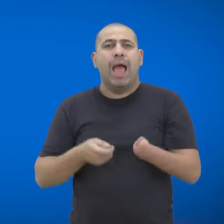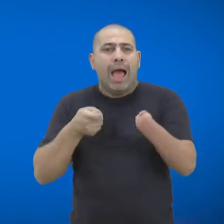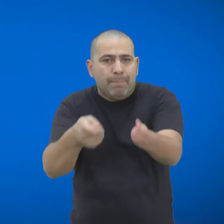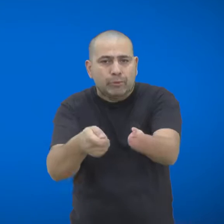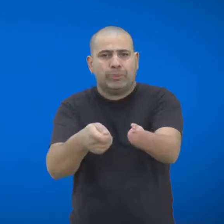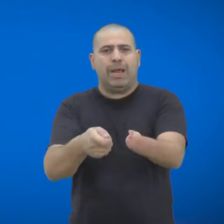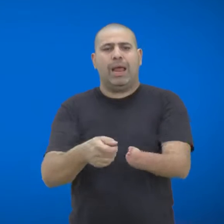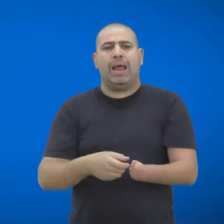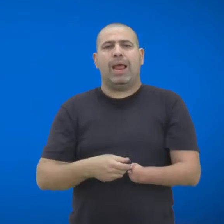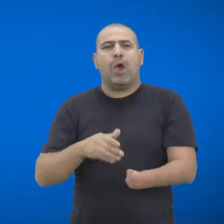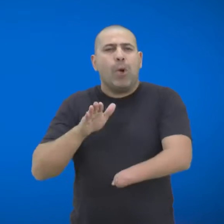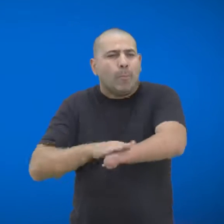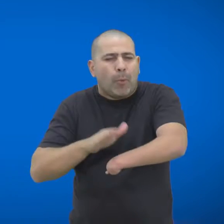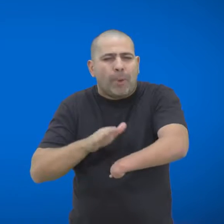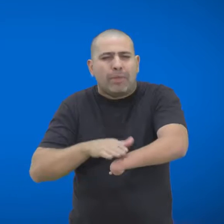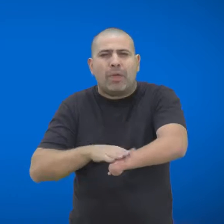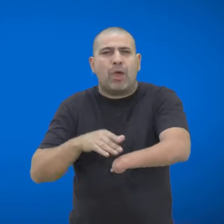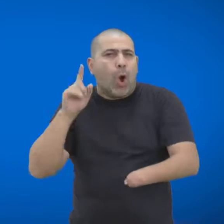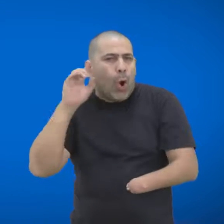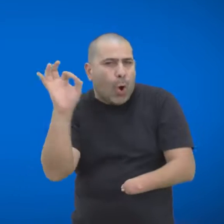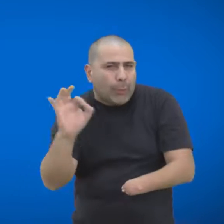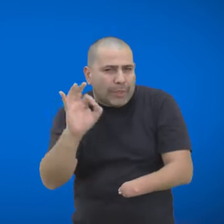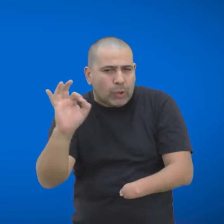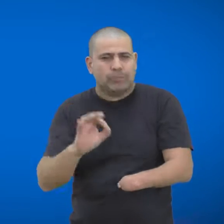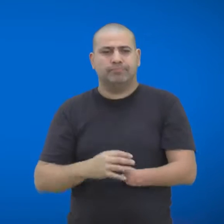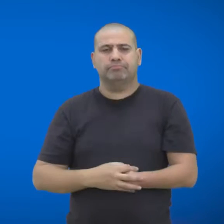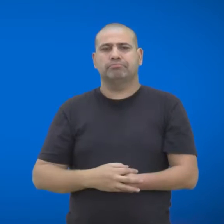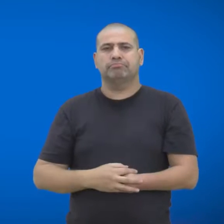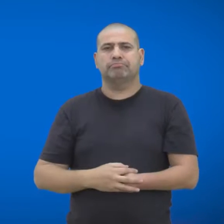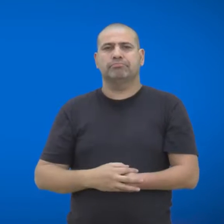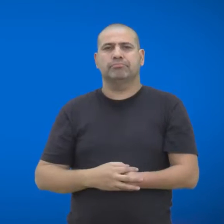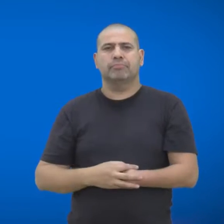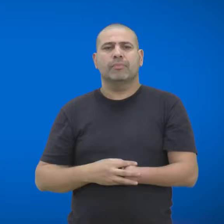comprométete aporta opina